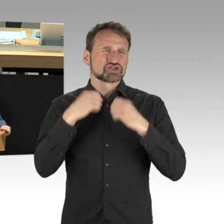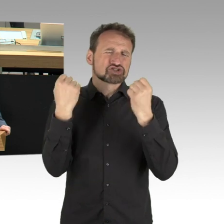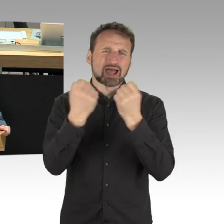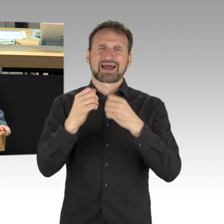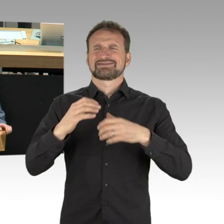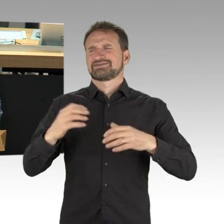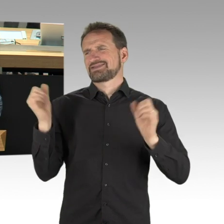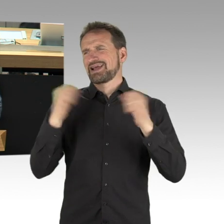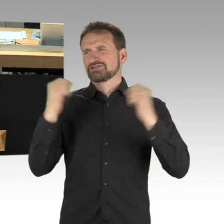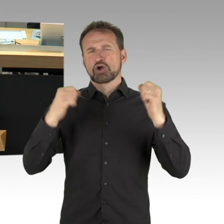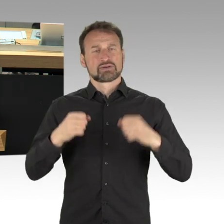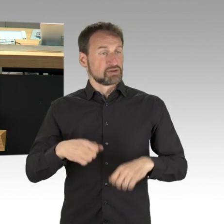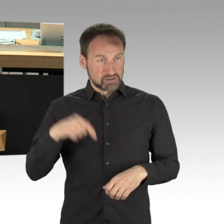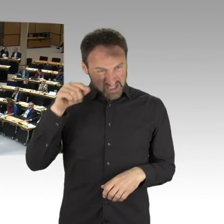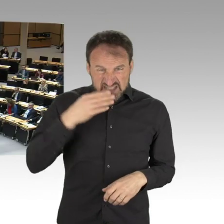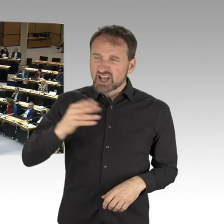in diesem Hause.